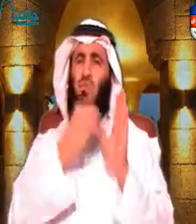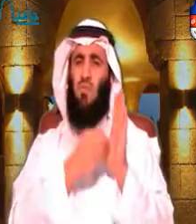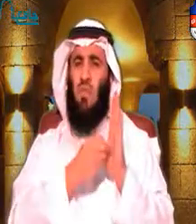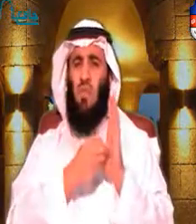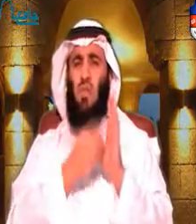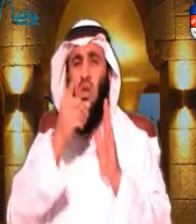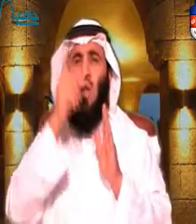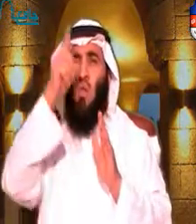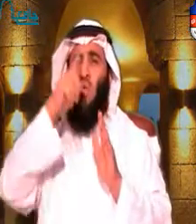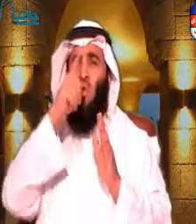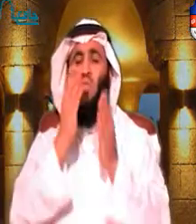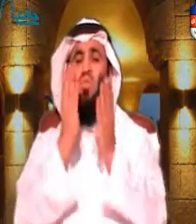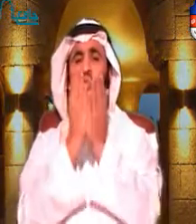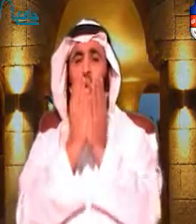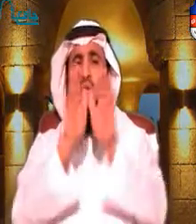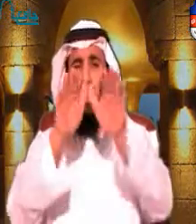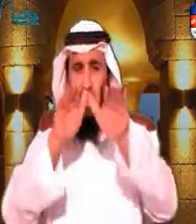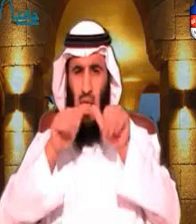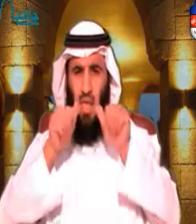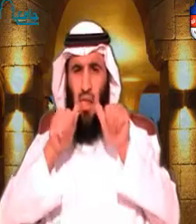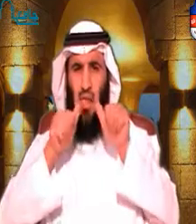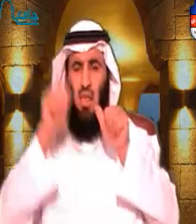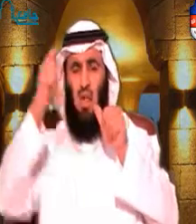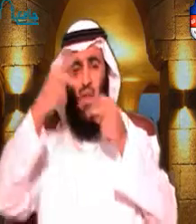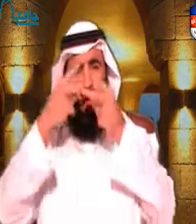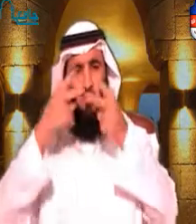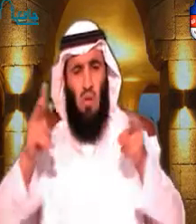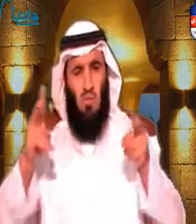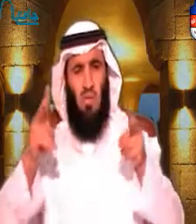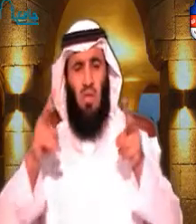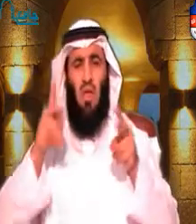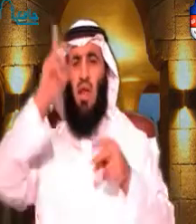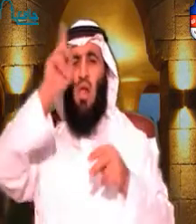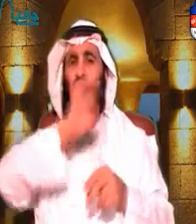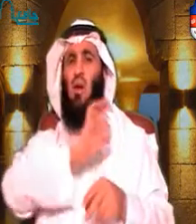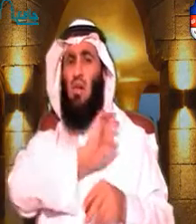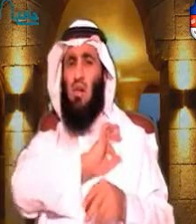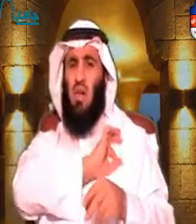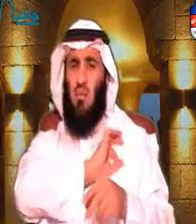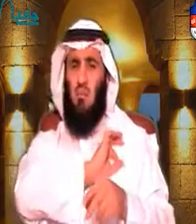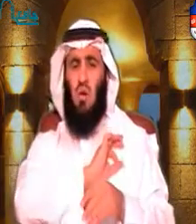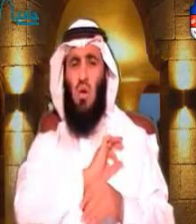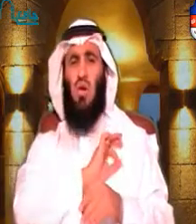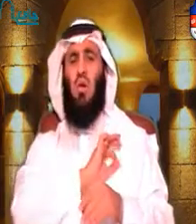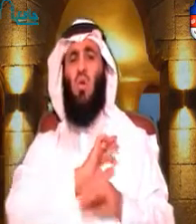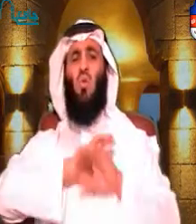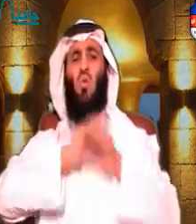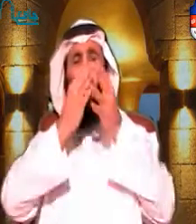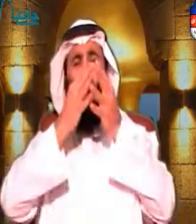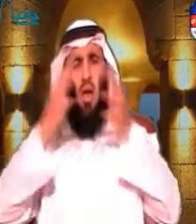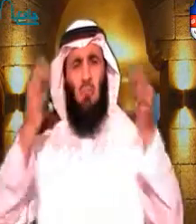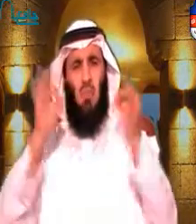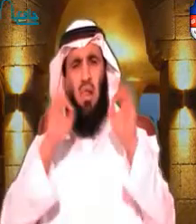ادعوني أستجب لكم، وقلت وقولك الحق ورحمتي وسعت كل شيء. اللهم إنا شيء